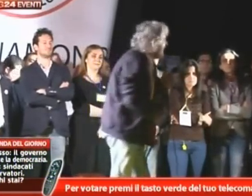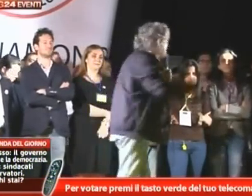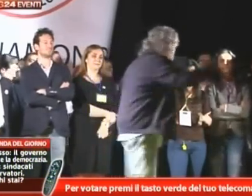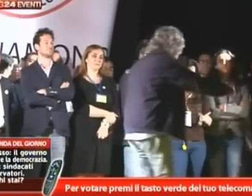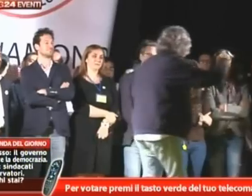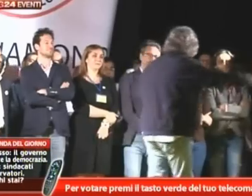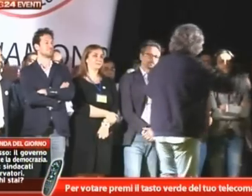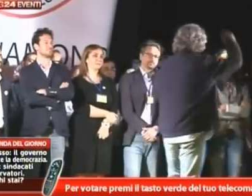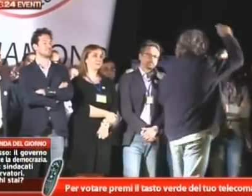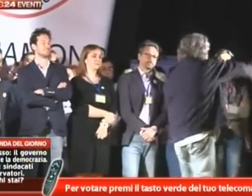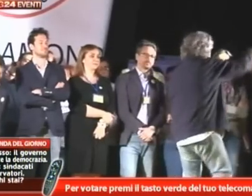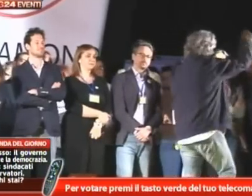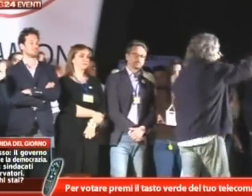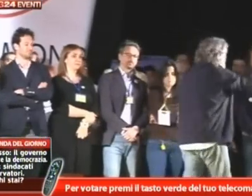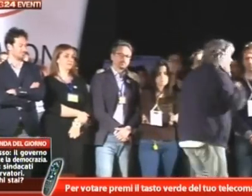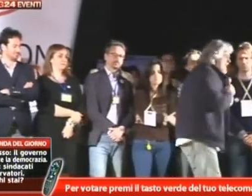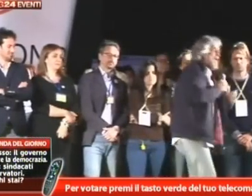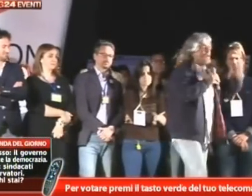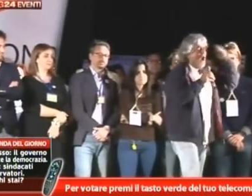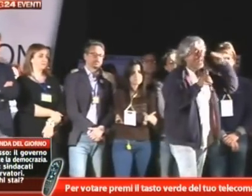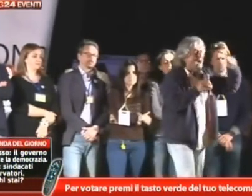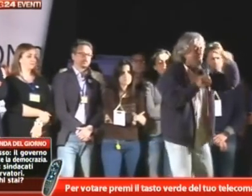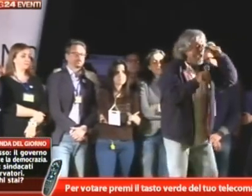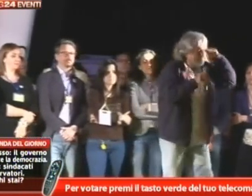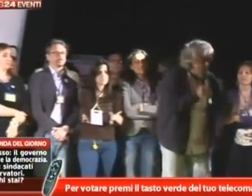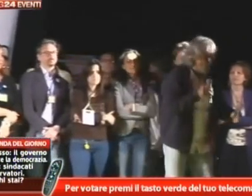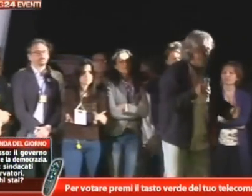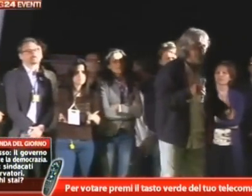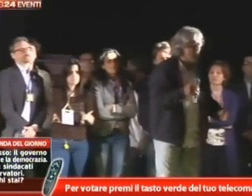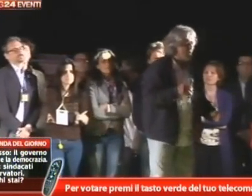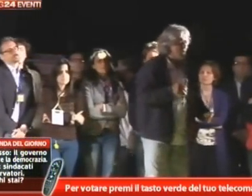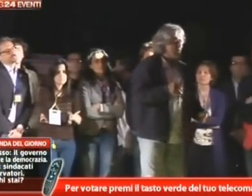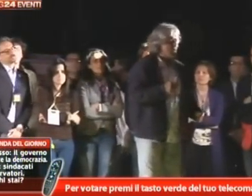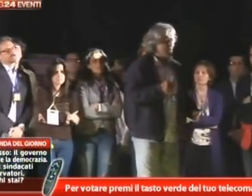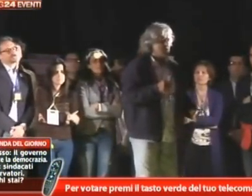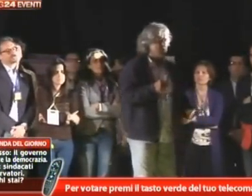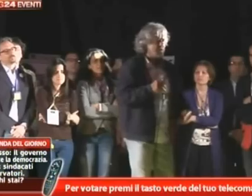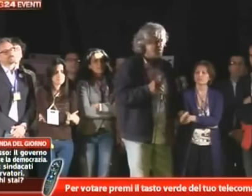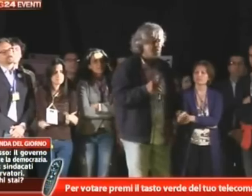anche se gli dai 80 euro, 800 euro al mese, non riaprono più.